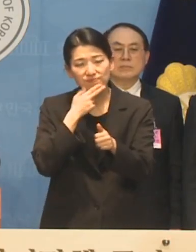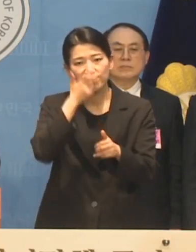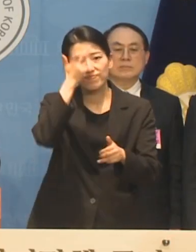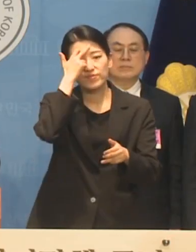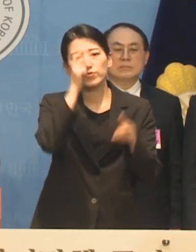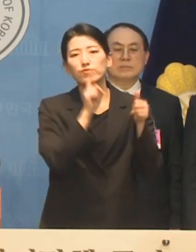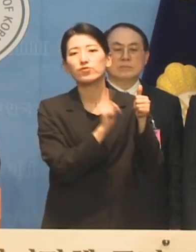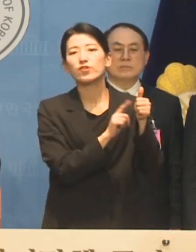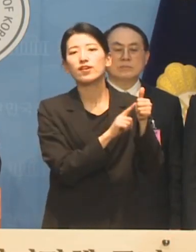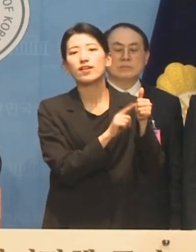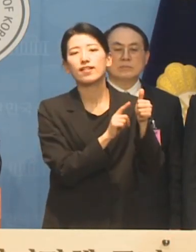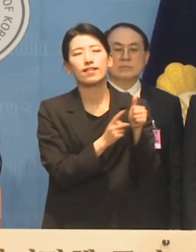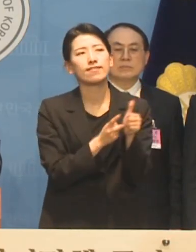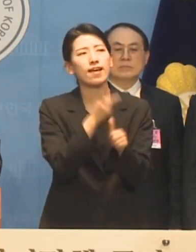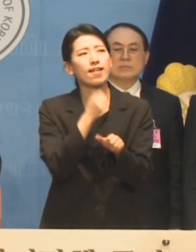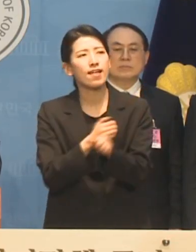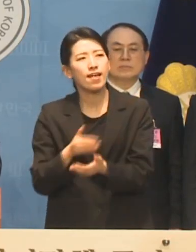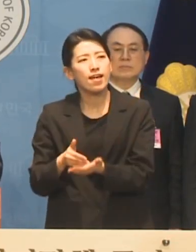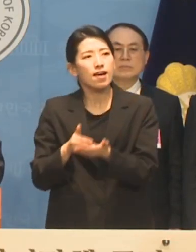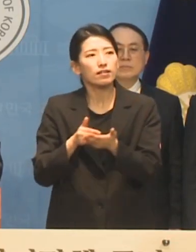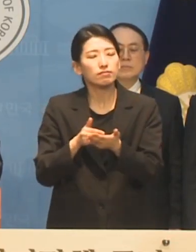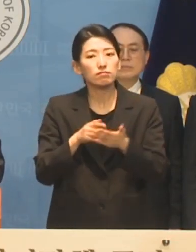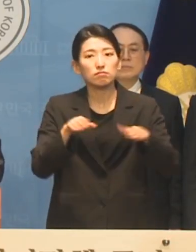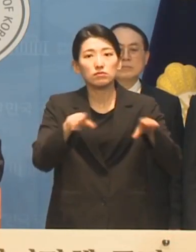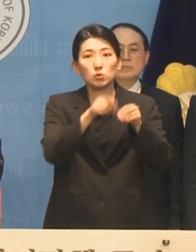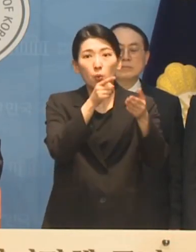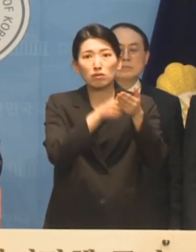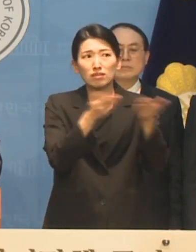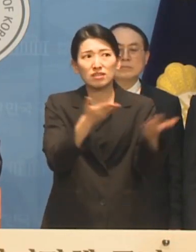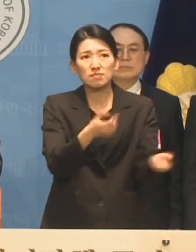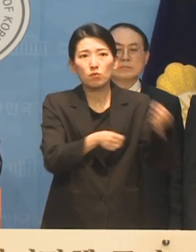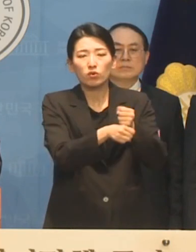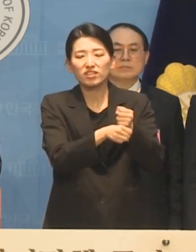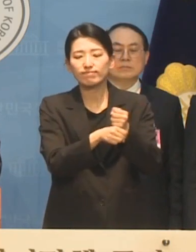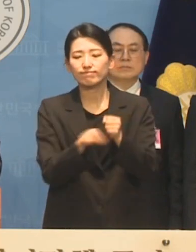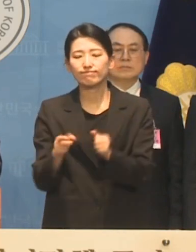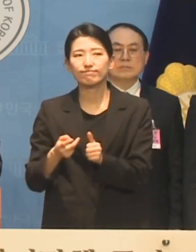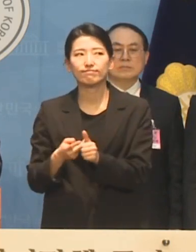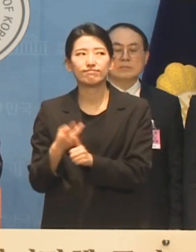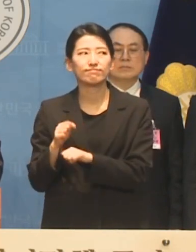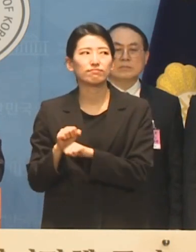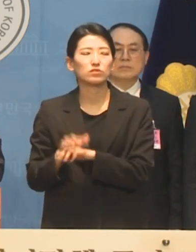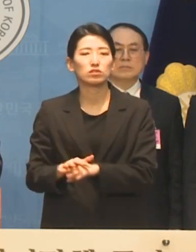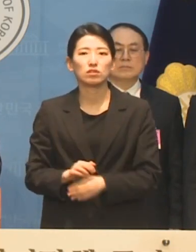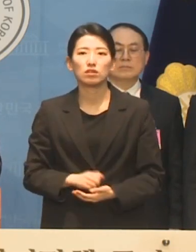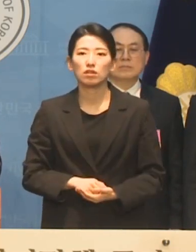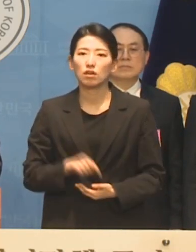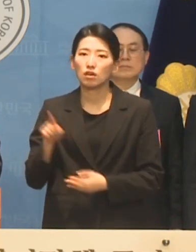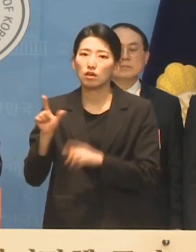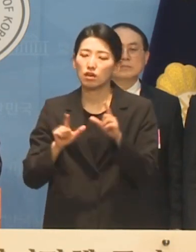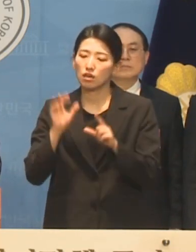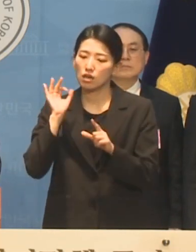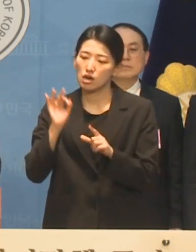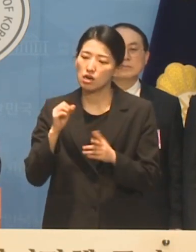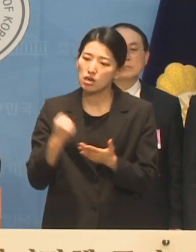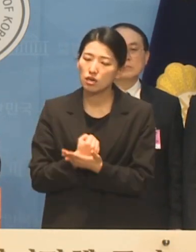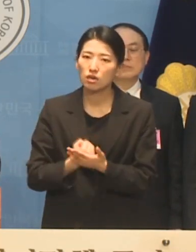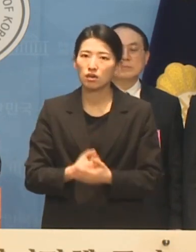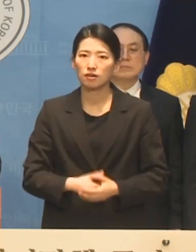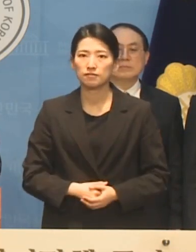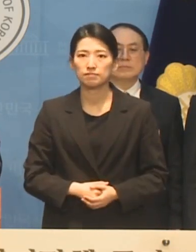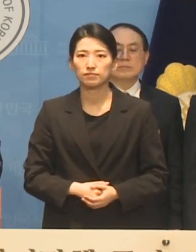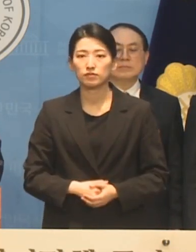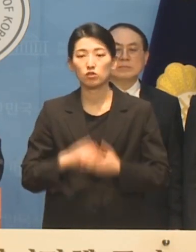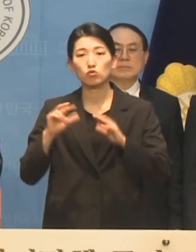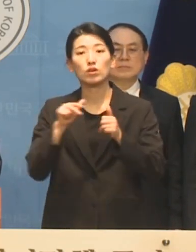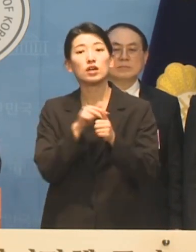한덕수 총리의 판결이 나와서 탄핵이 무산되었습니다. 어떻게 이렇게 할 수가 있습니까? 국회의원은 국민의